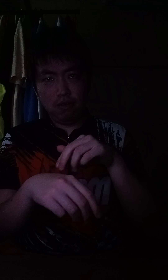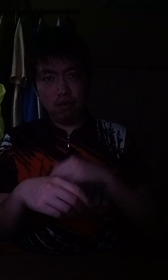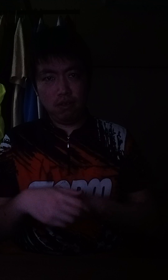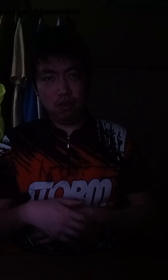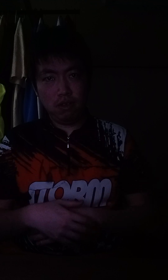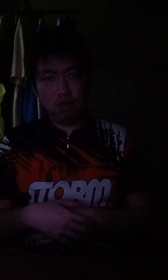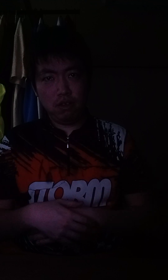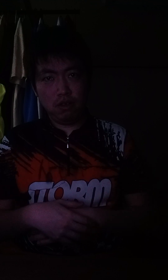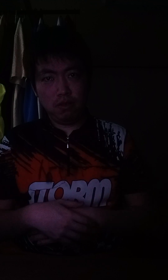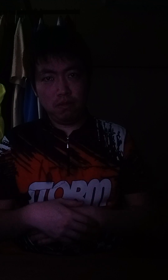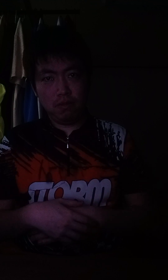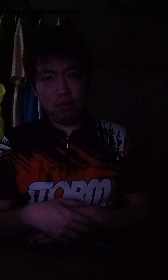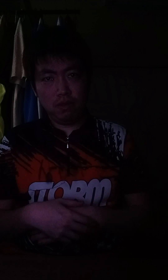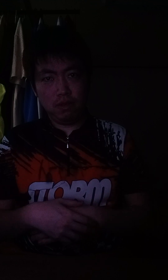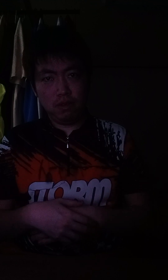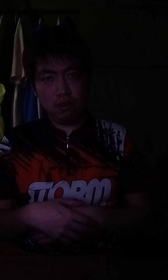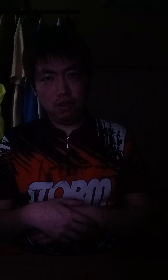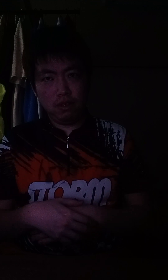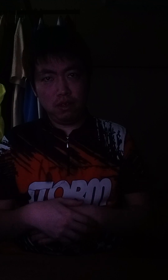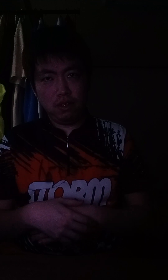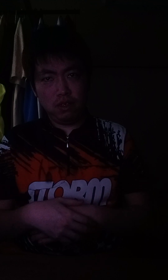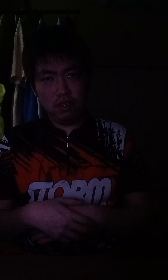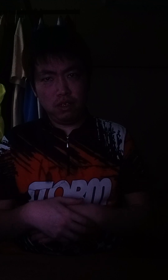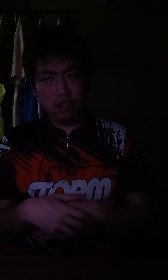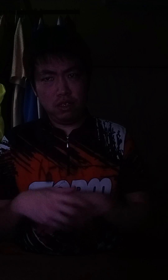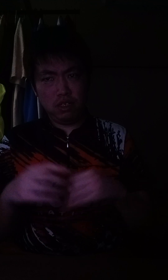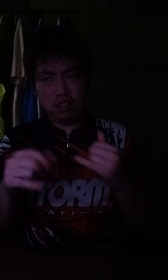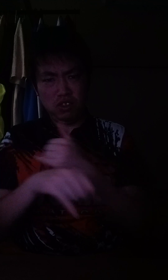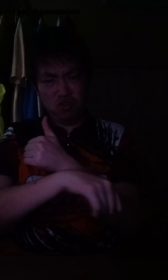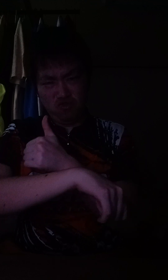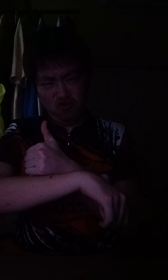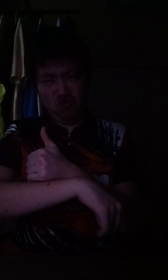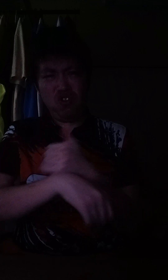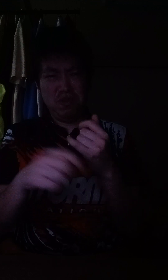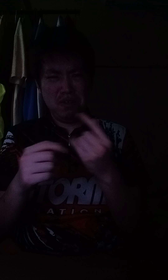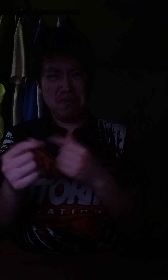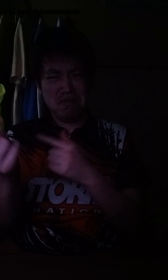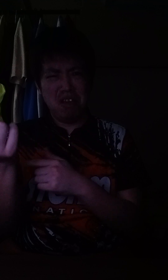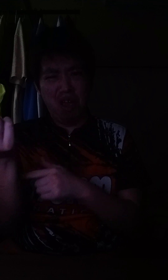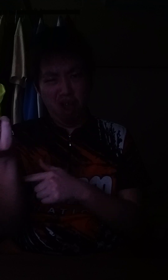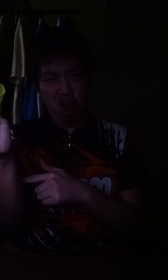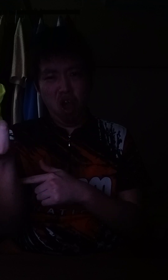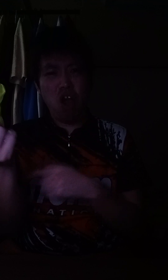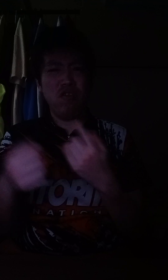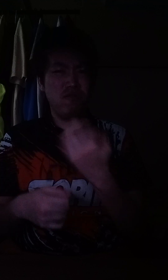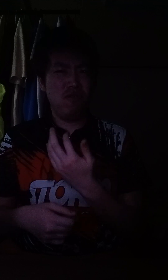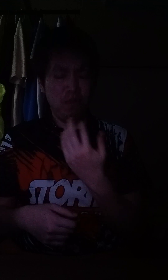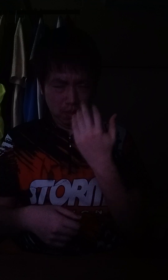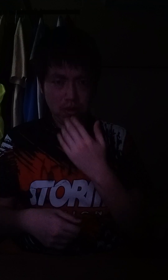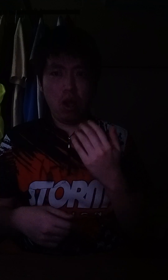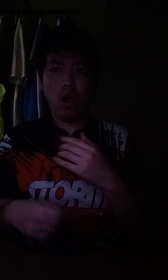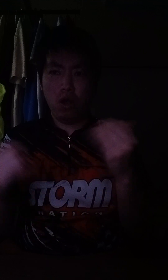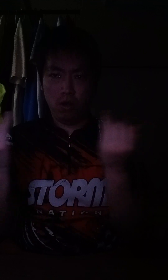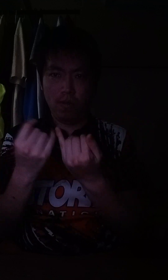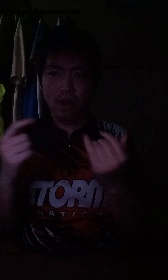움직이지 마. 이제는 익숙해진 주사지만 바늘을 찌르기 전 그 두려움만큼은 매번